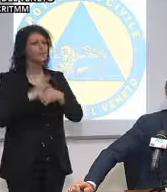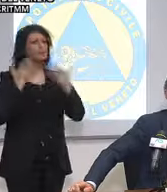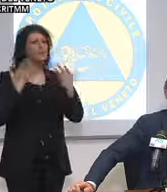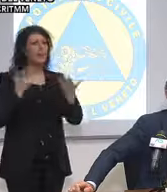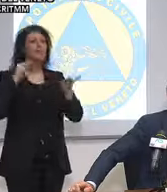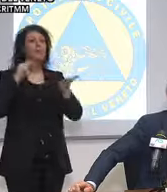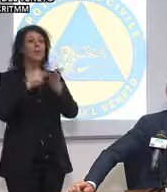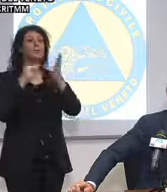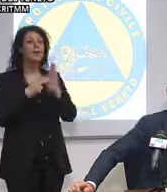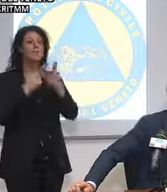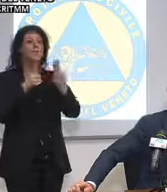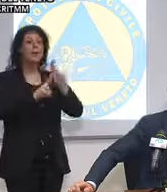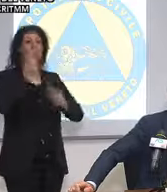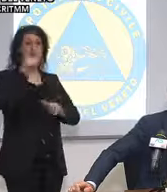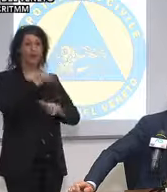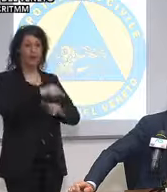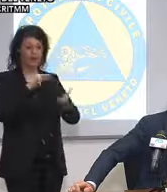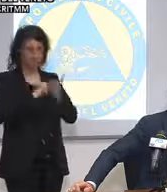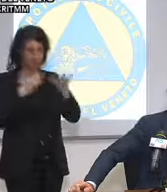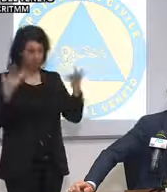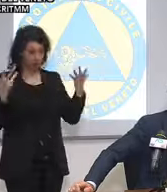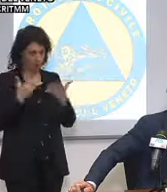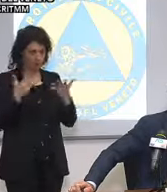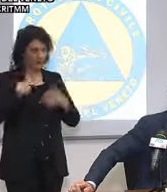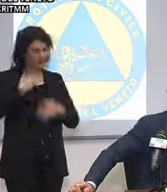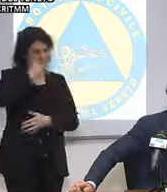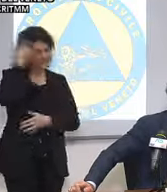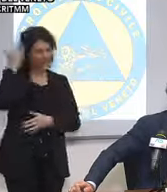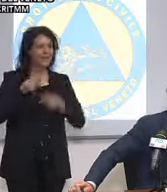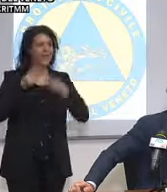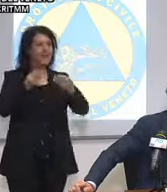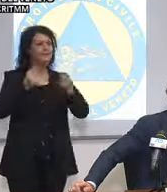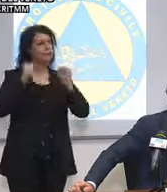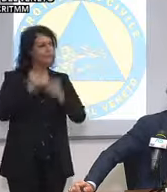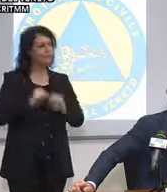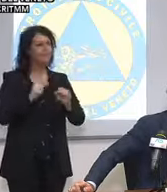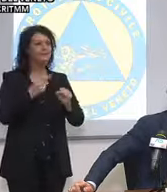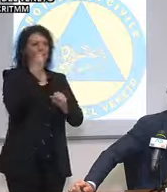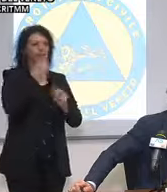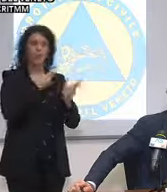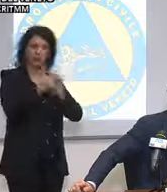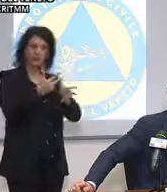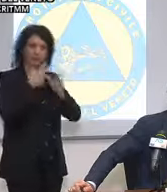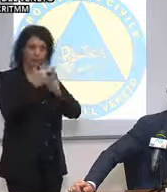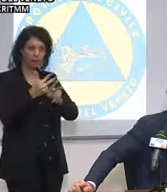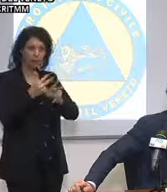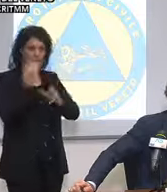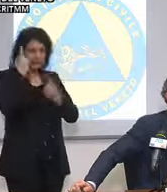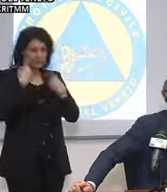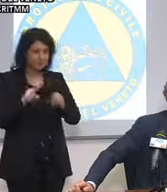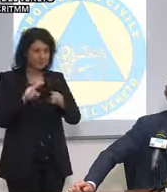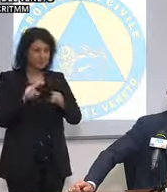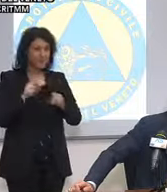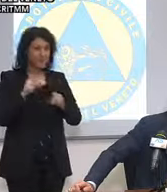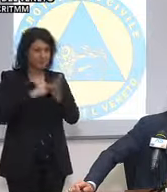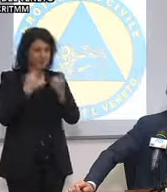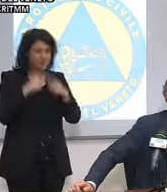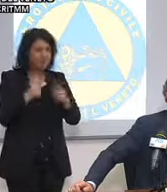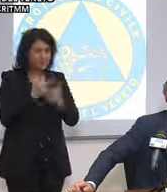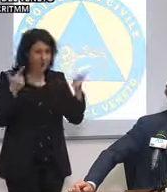nazionale sia la firma del cibo da sport di Zaia vuol dire che non c'è niente da pensare, perché è questo problema qua. Penso che i problemi siano aprire